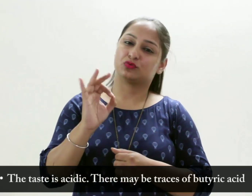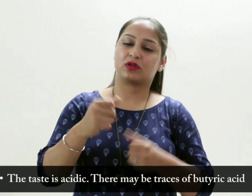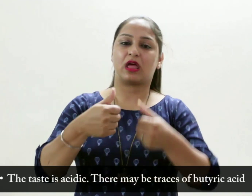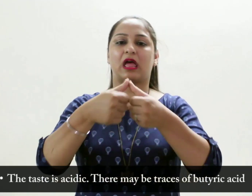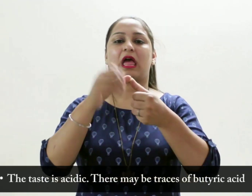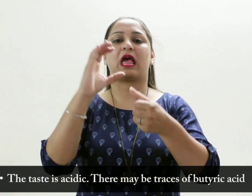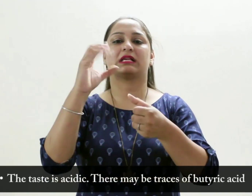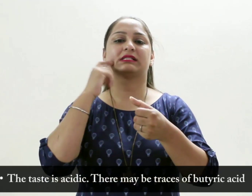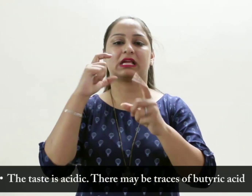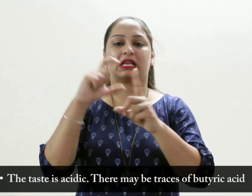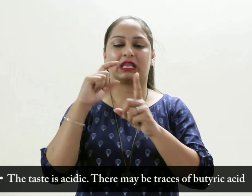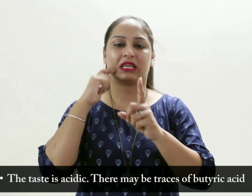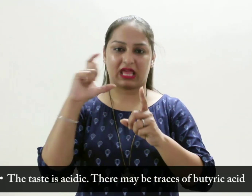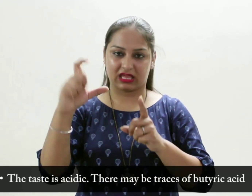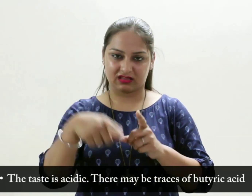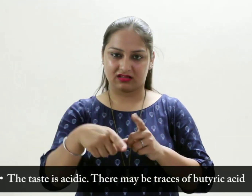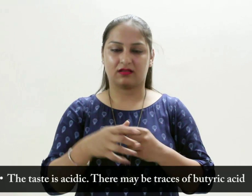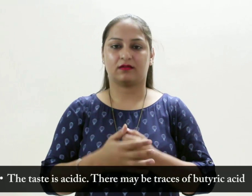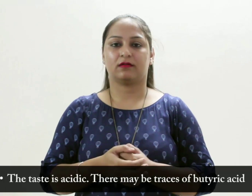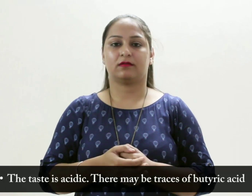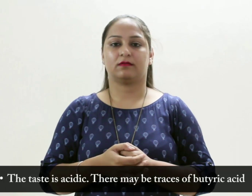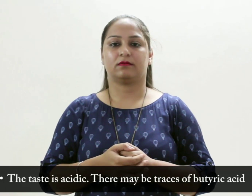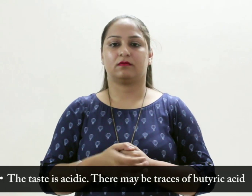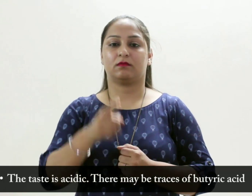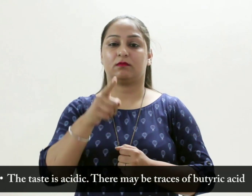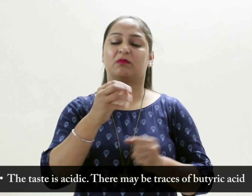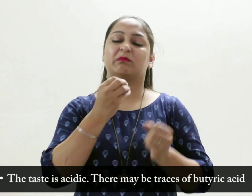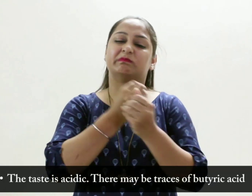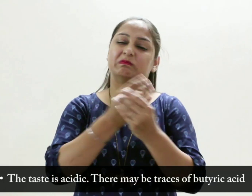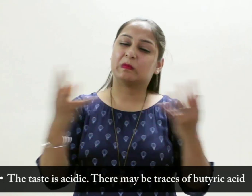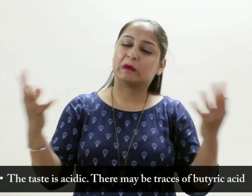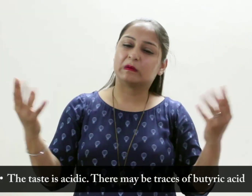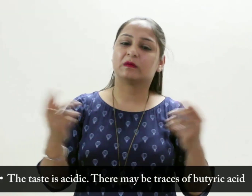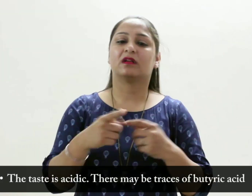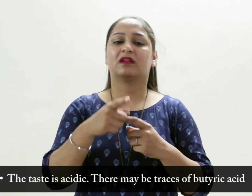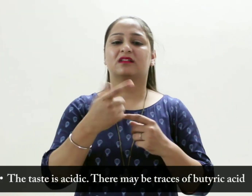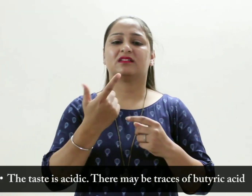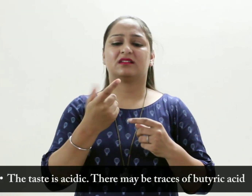स्वाद अम्लीय है, ब्यूटीरिक एसिड के निशान हो सकते हैं।